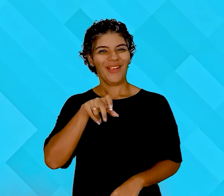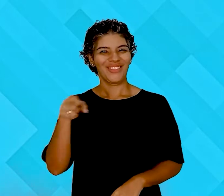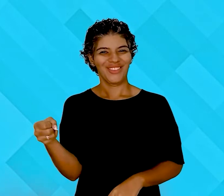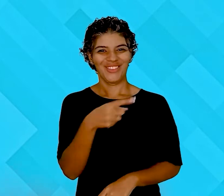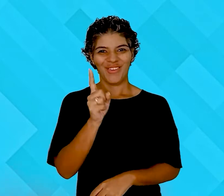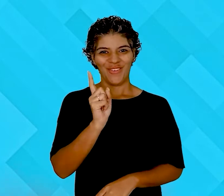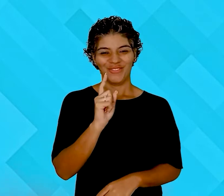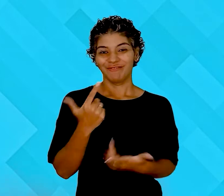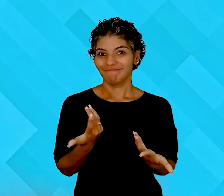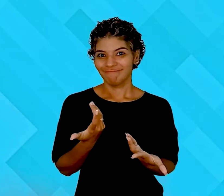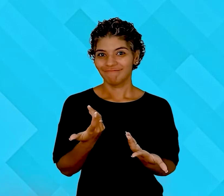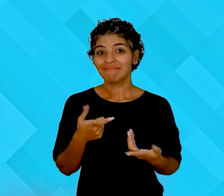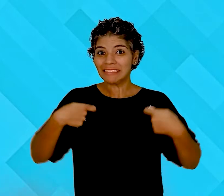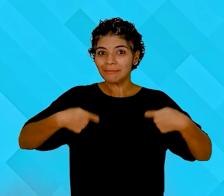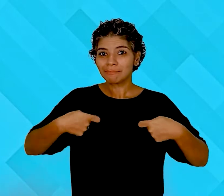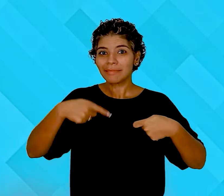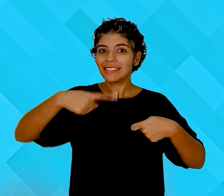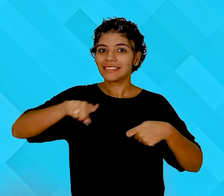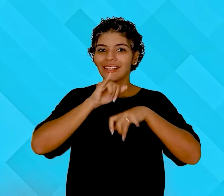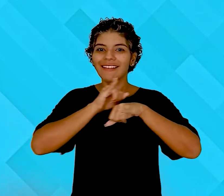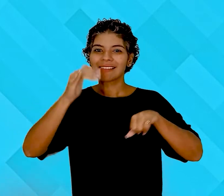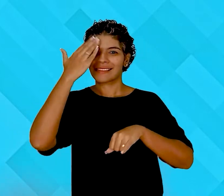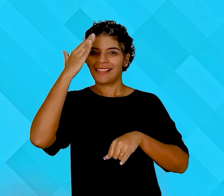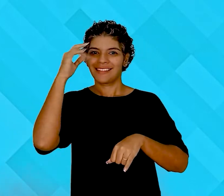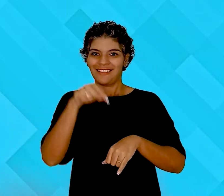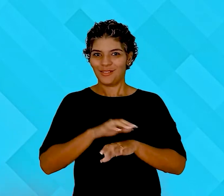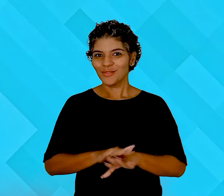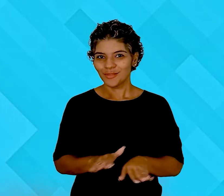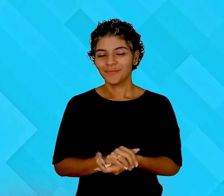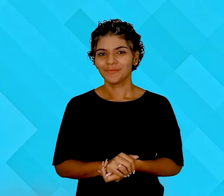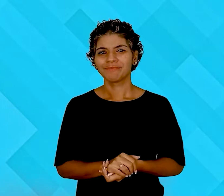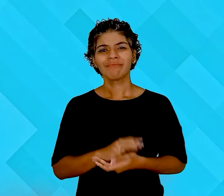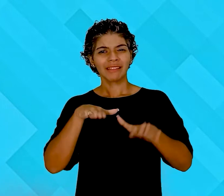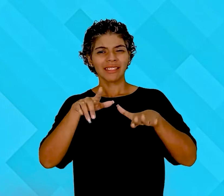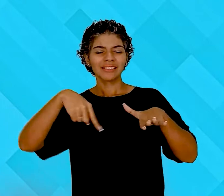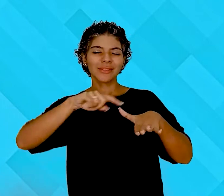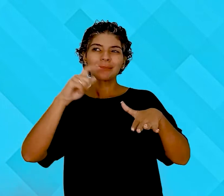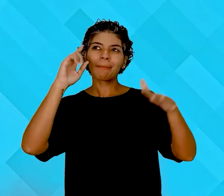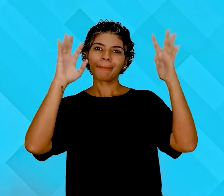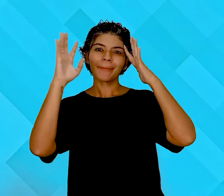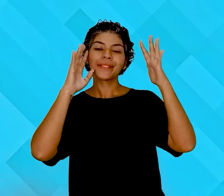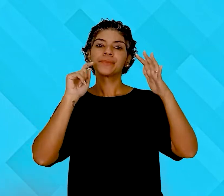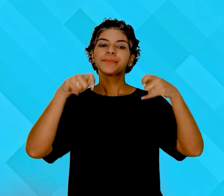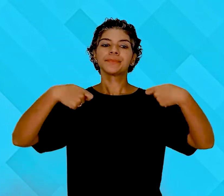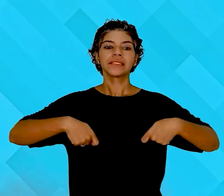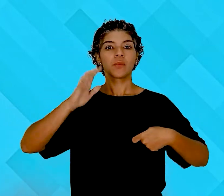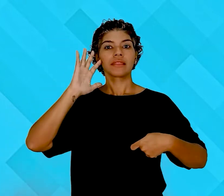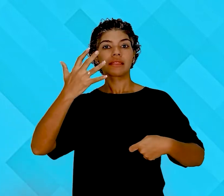né? A gente tem muito mais propensão a tomar uma decisão com base em alguma coisa que alguém recomenda a gente,